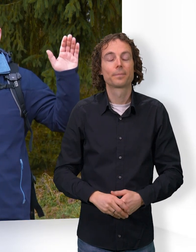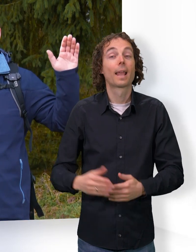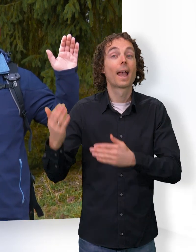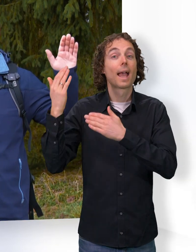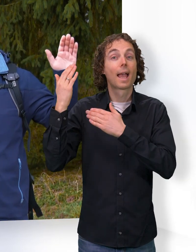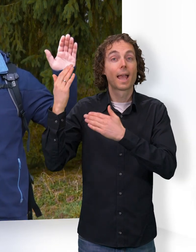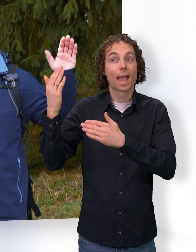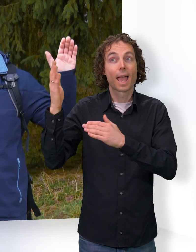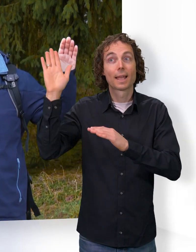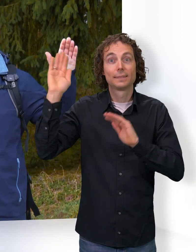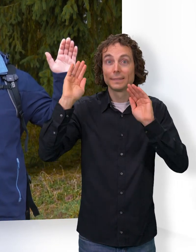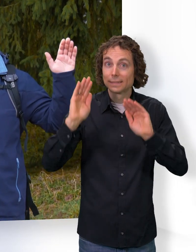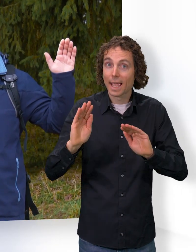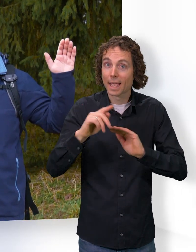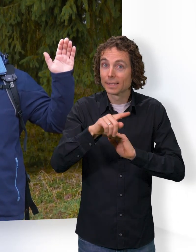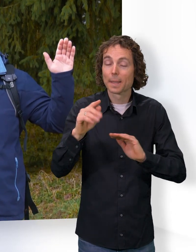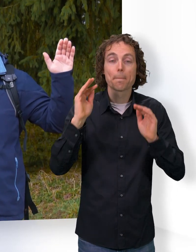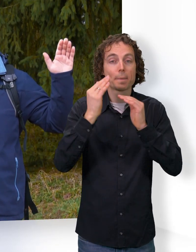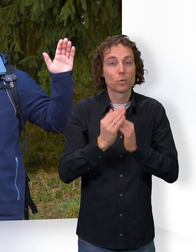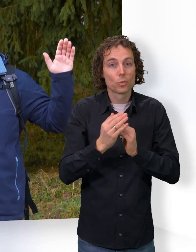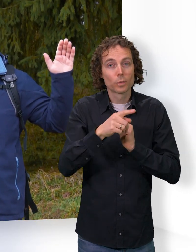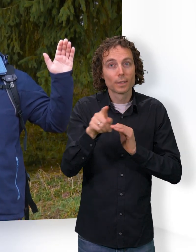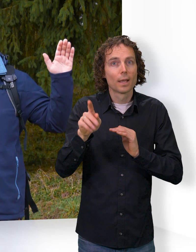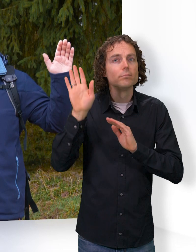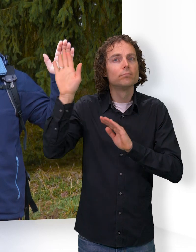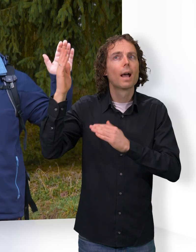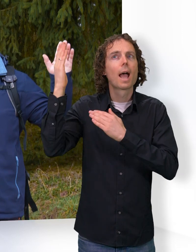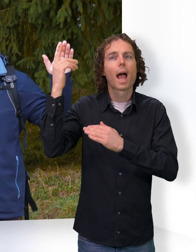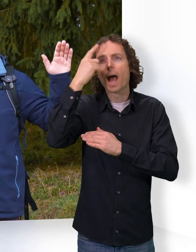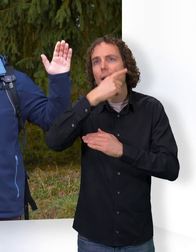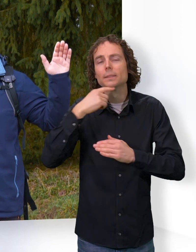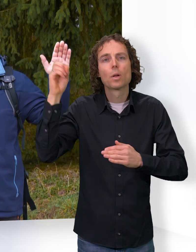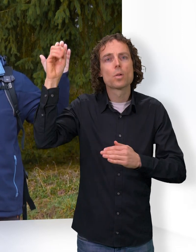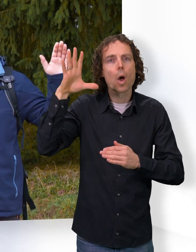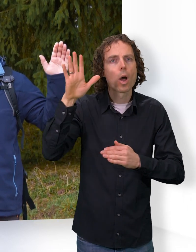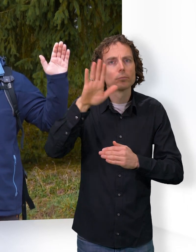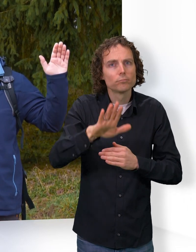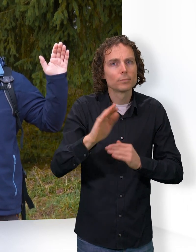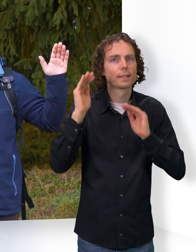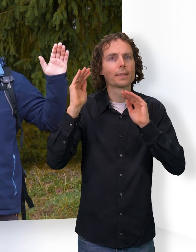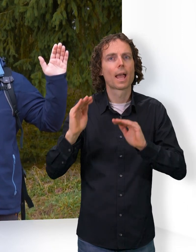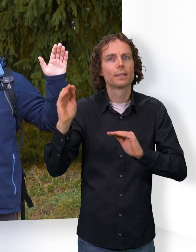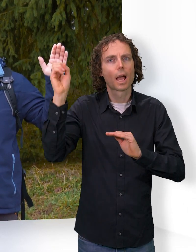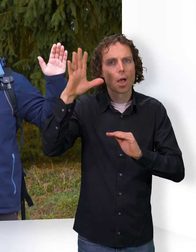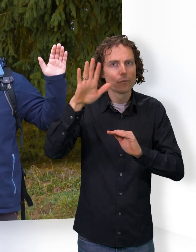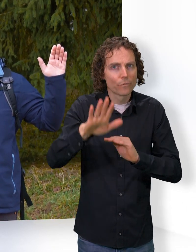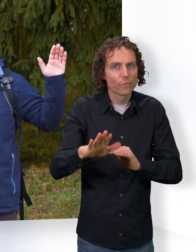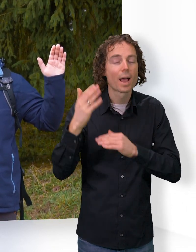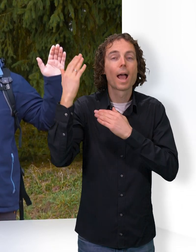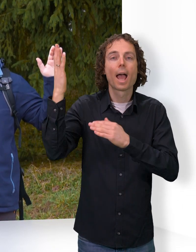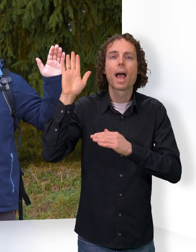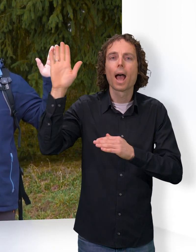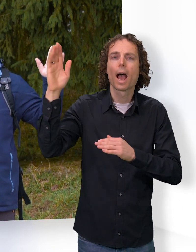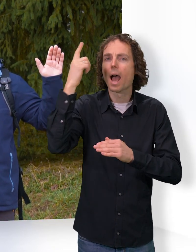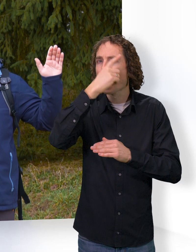Der Herr segne dich und behüte dich. Der Herr lasse sein Angesicht leuchten über dir und sei dir gnädig. Der Herr